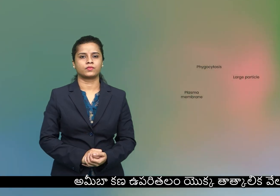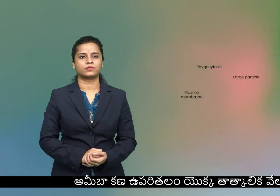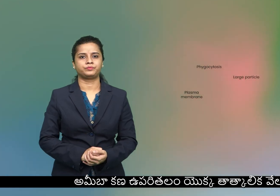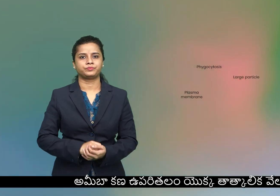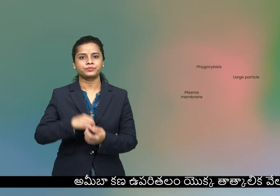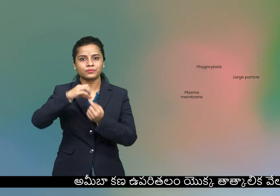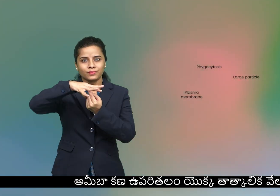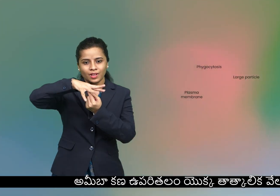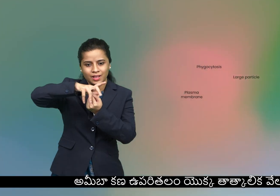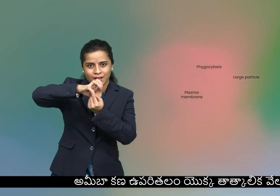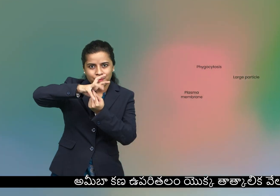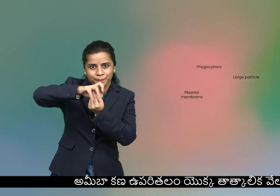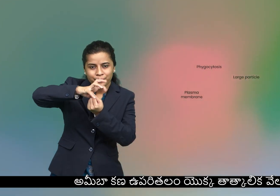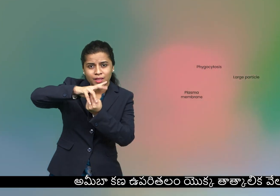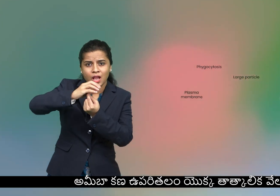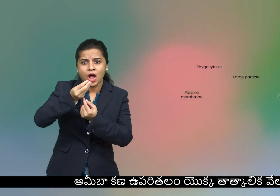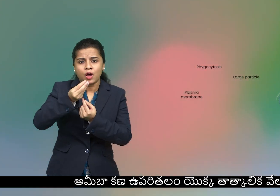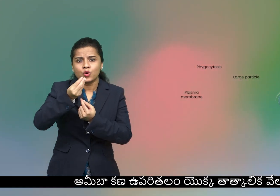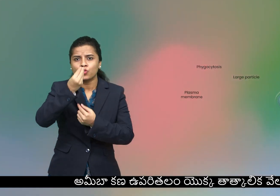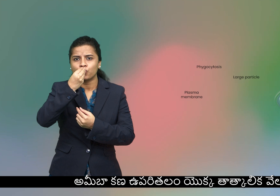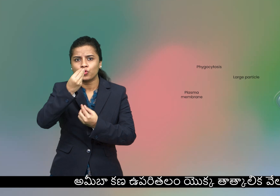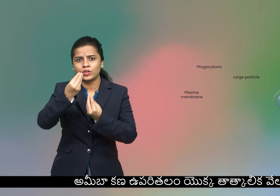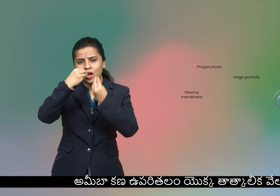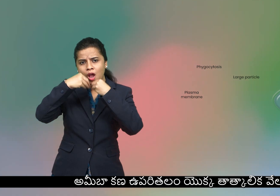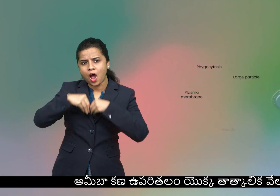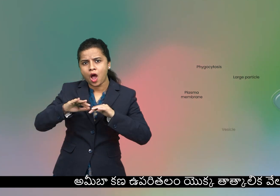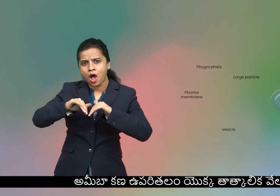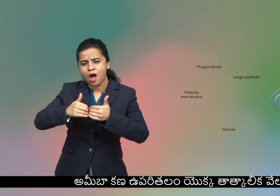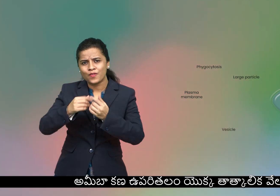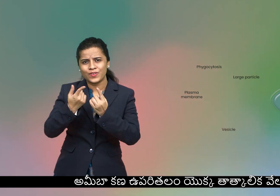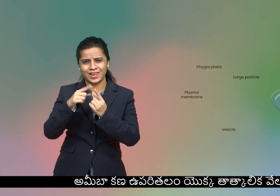అమీబా కణ ఉపరితలం యొక్క తాత్కాలిక వేలు లాంటి